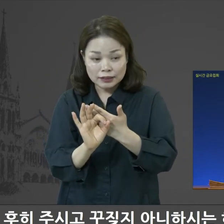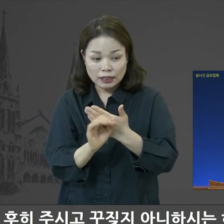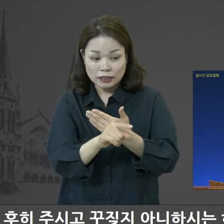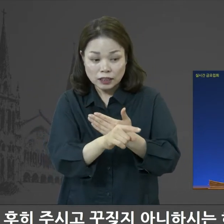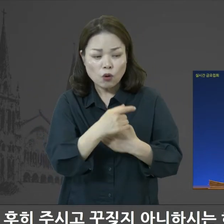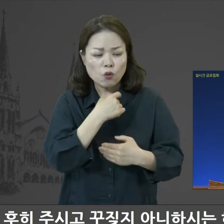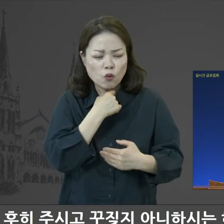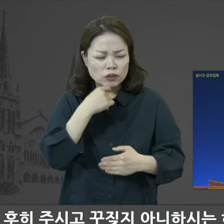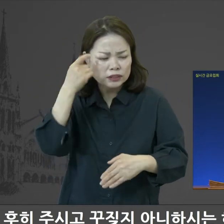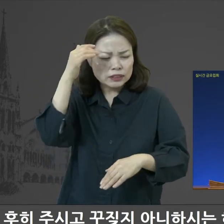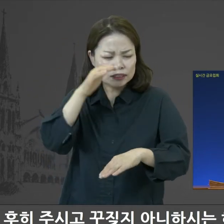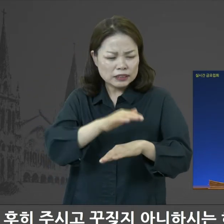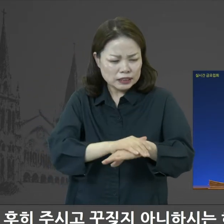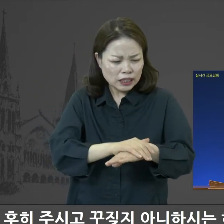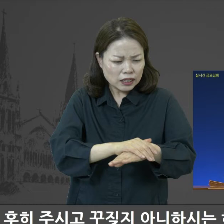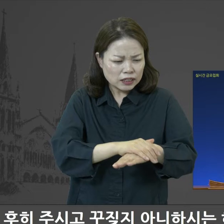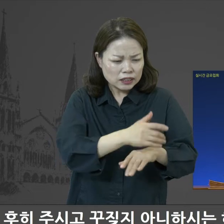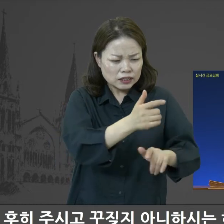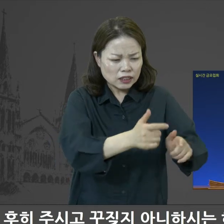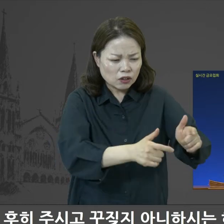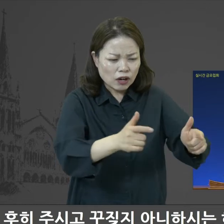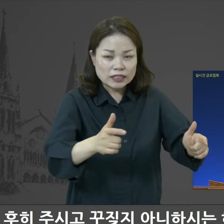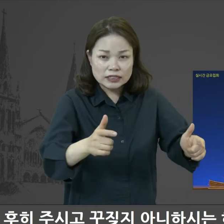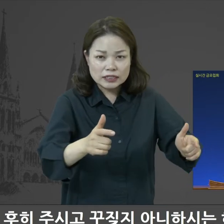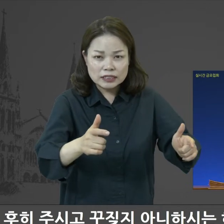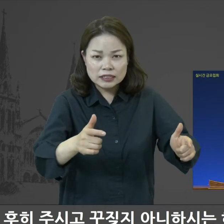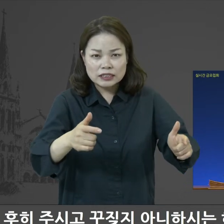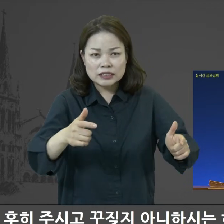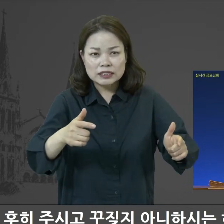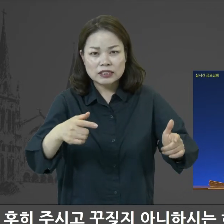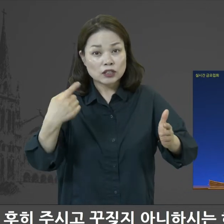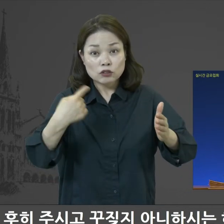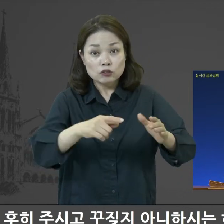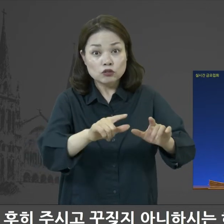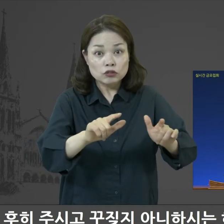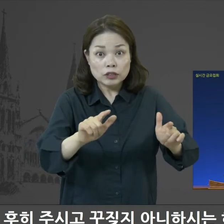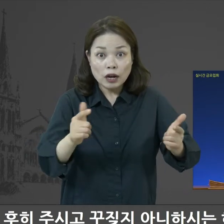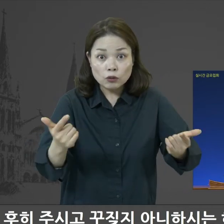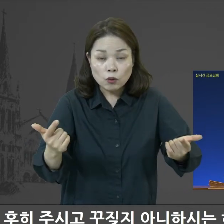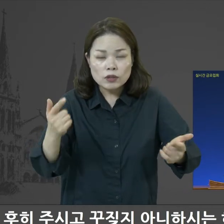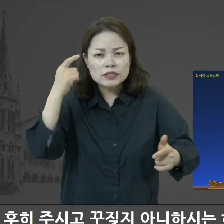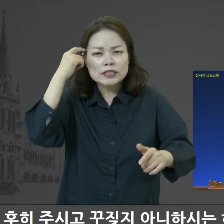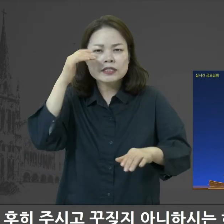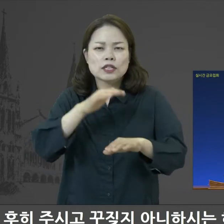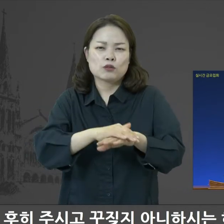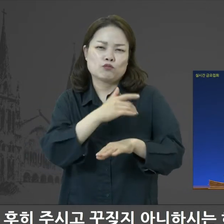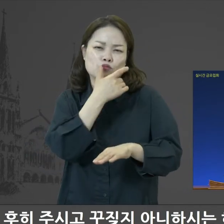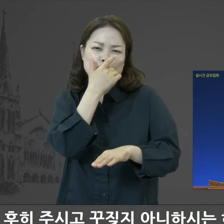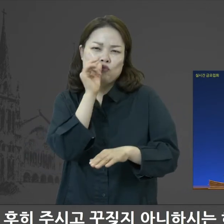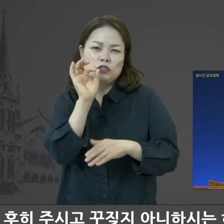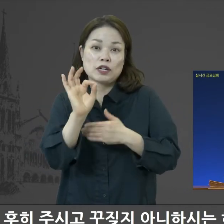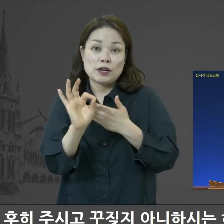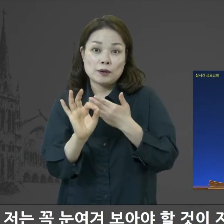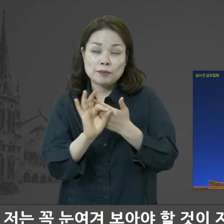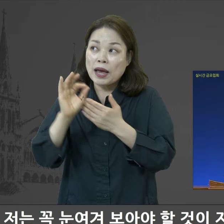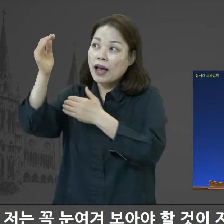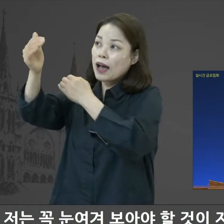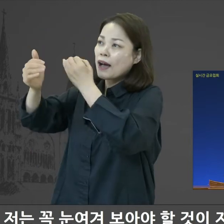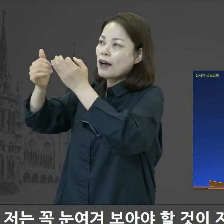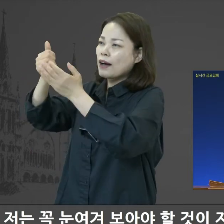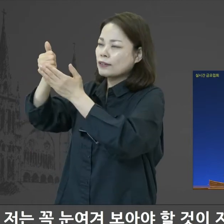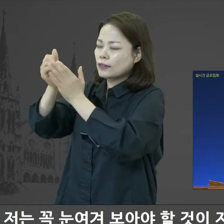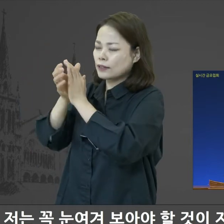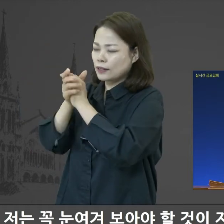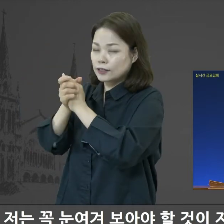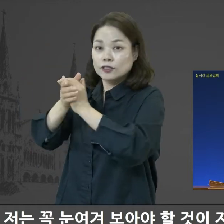니네가 구할 지혜가 이런 것들이다 라고 가르쳐 주지 않고, 지혜가 부족하거든 하나님께